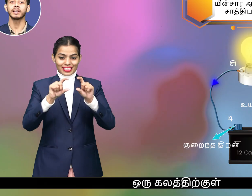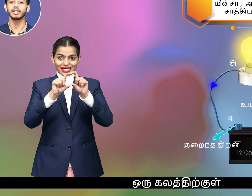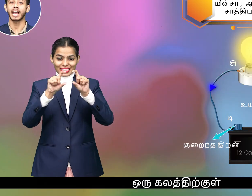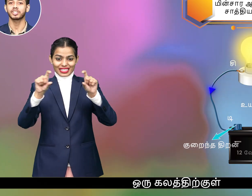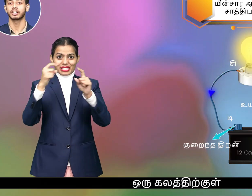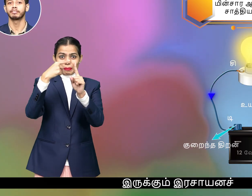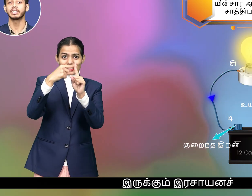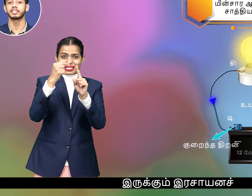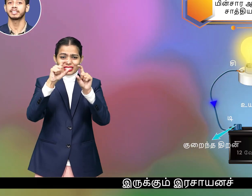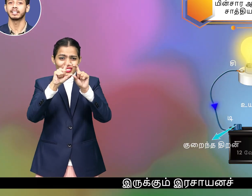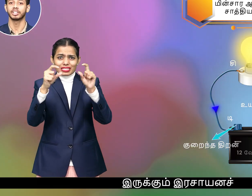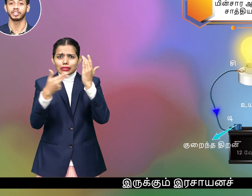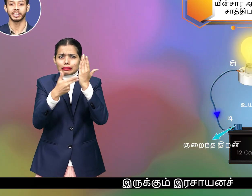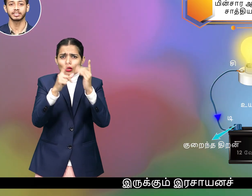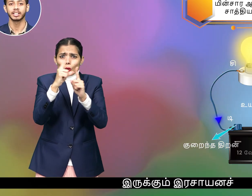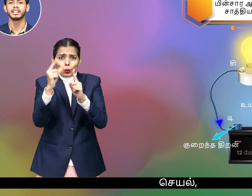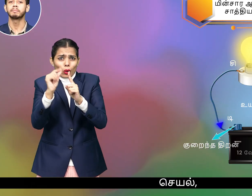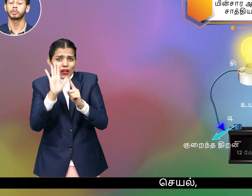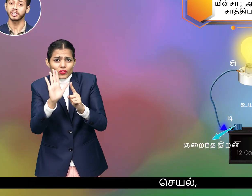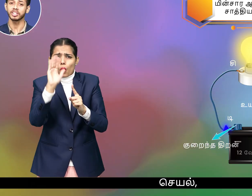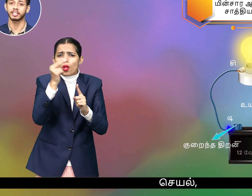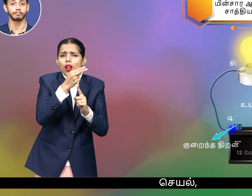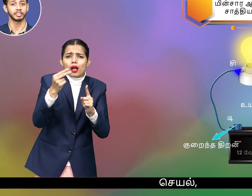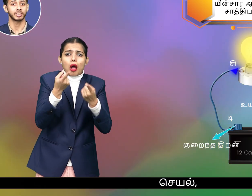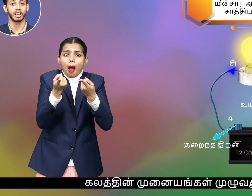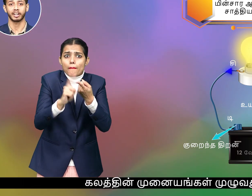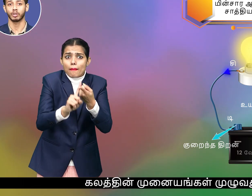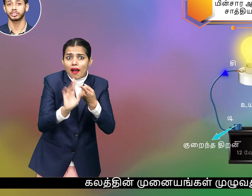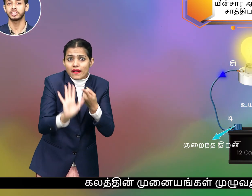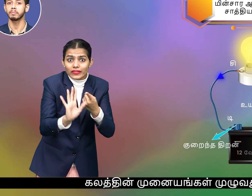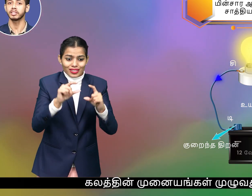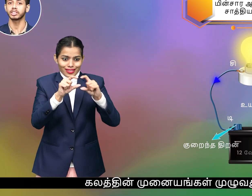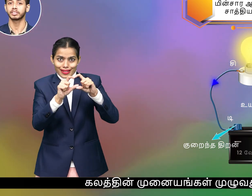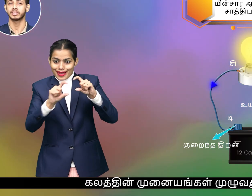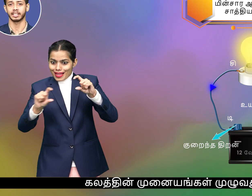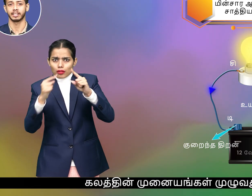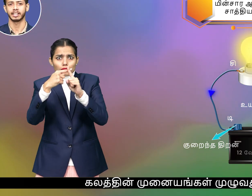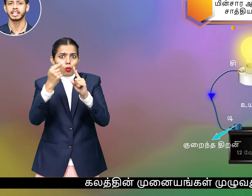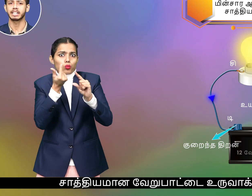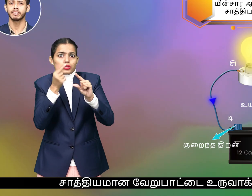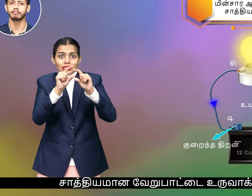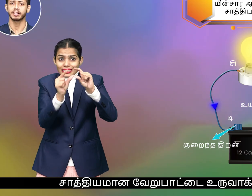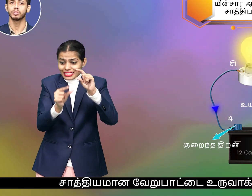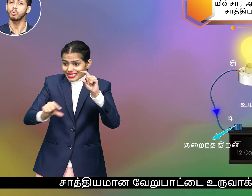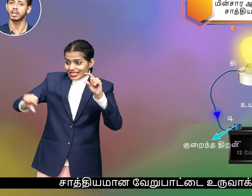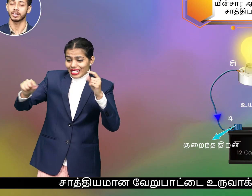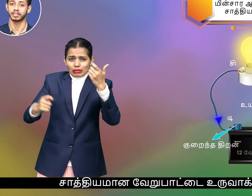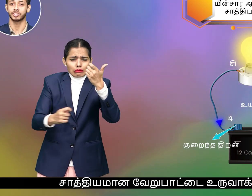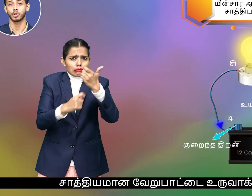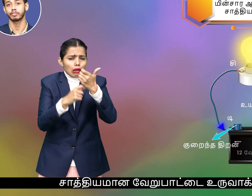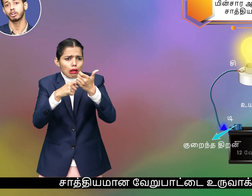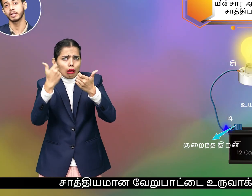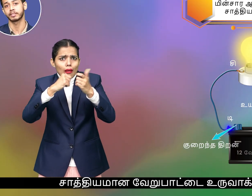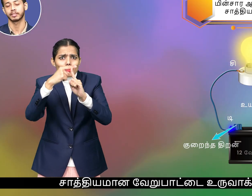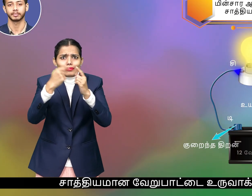ஒரு மின்கலத்திற்குள் இருக்கும் ரசாயன செயல் அதிலிருந்து மின்னோட்டம் எடுக்கப்படாவிட்டாலும் கூட